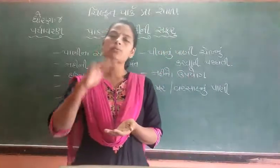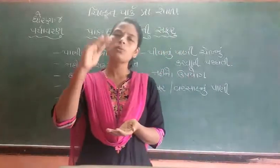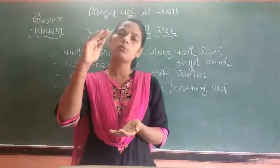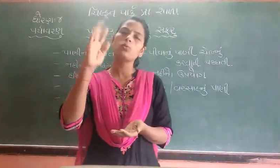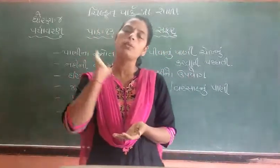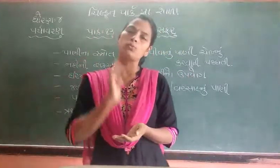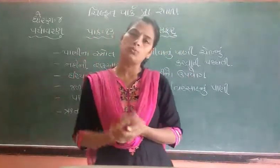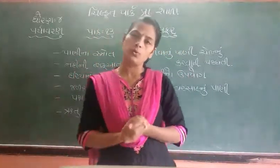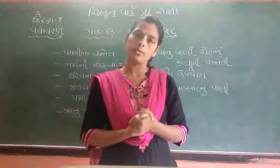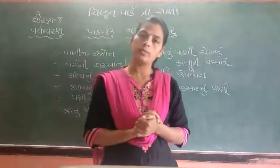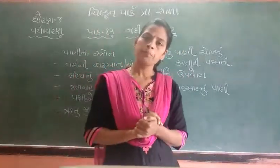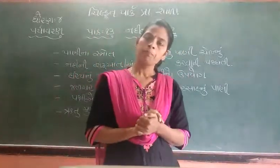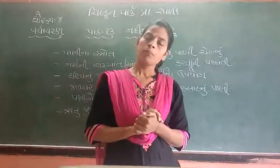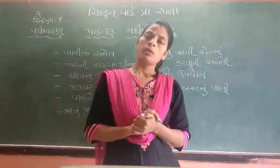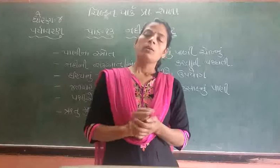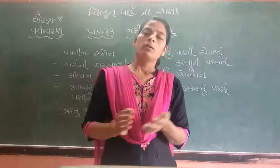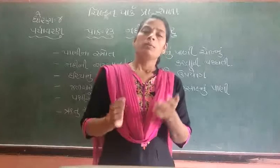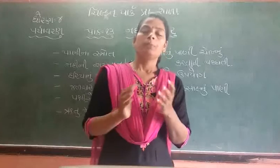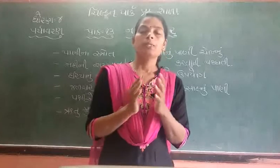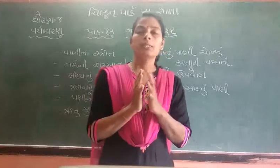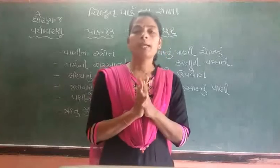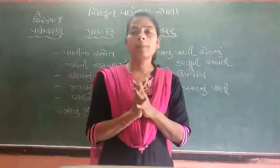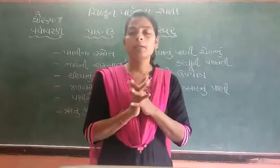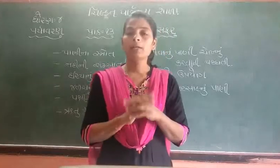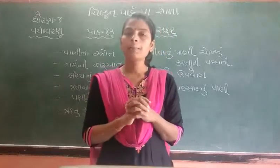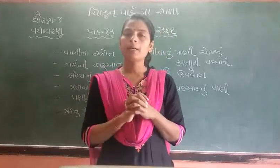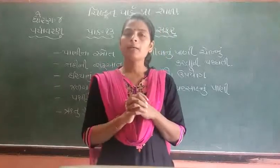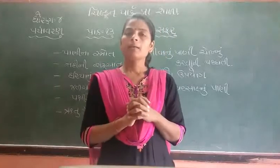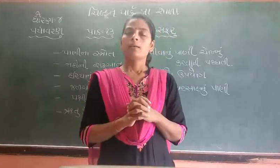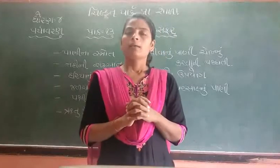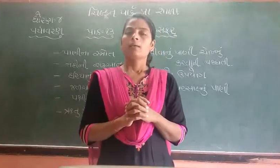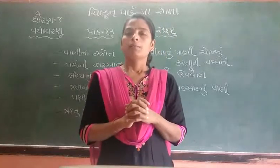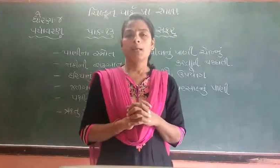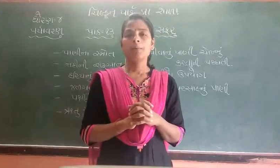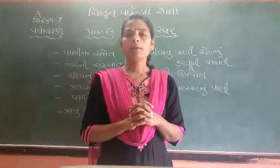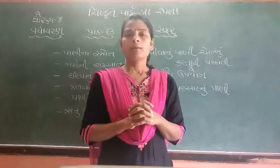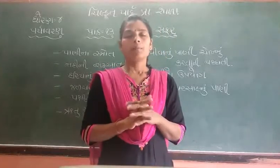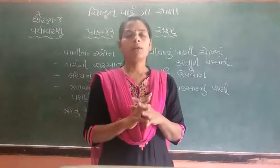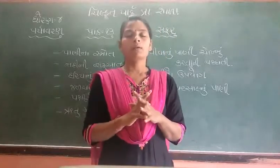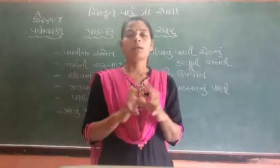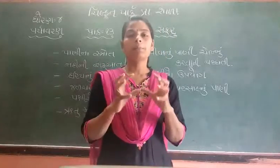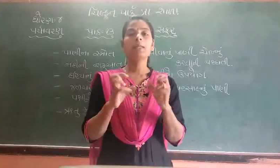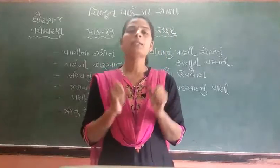સ્તર ખૂબ જ ઊંચું હોય છે. પછી શિયાળામાં ઠંડી પડે બરાબર, પણ ગરમી નથી